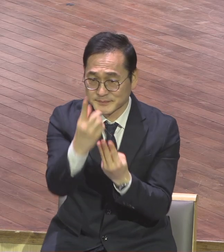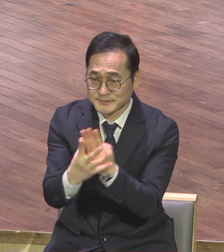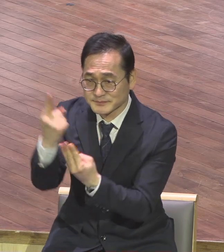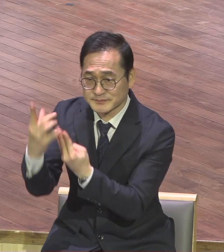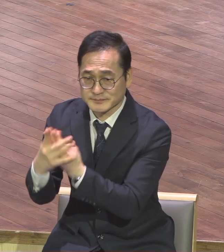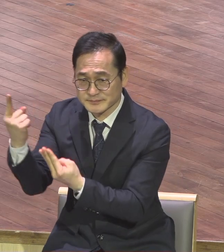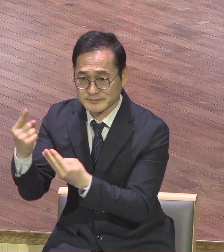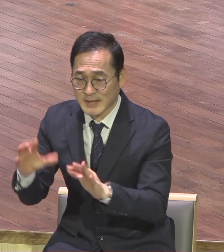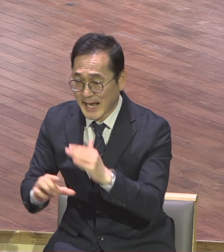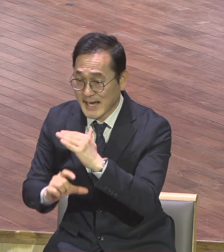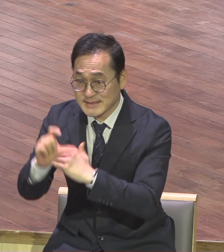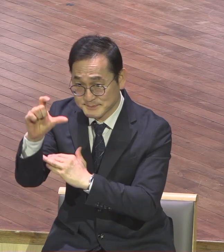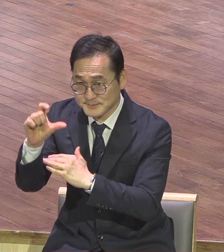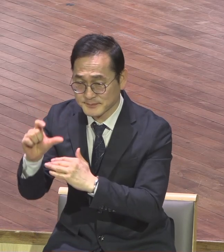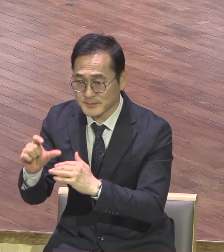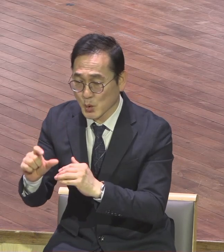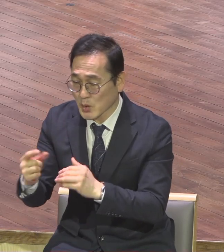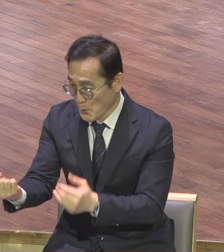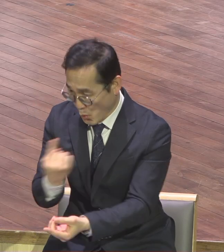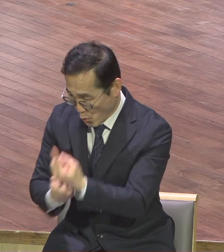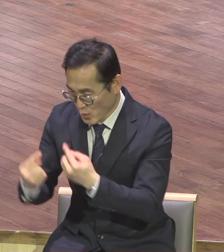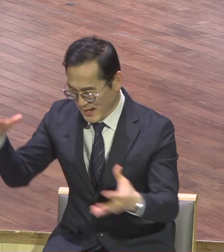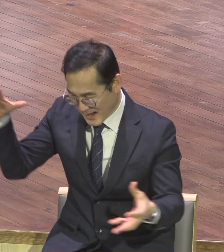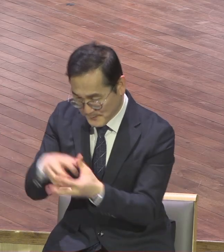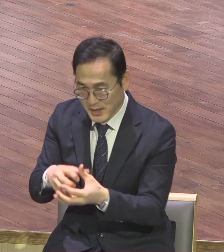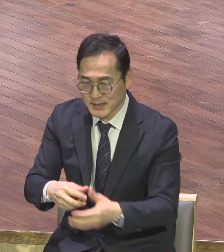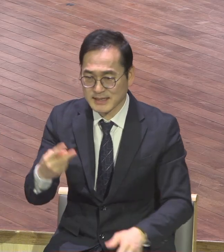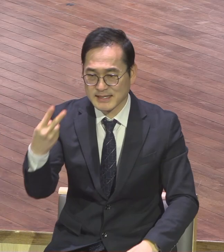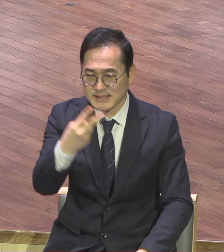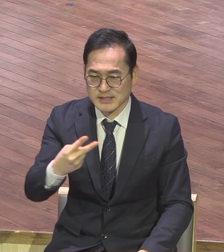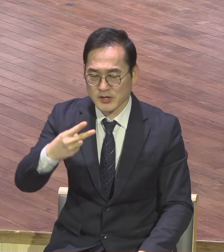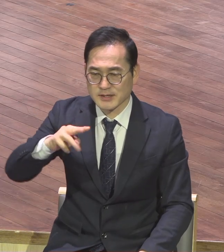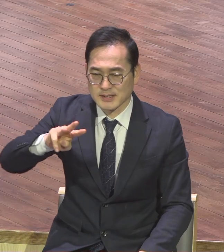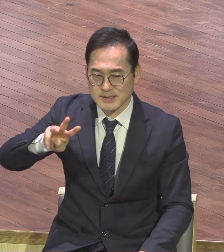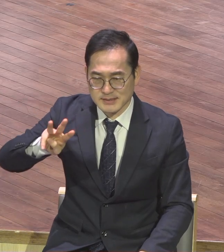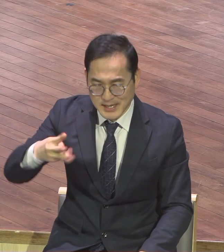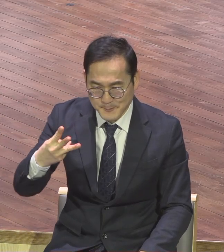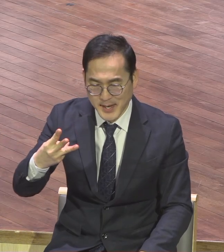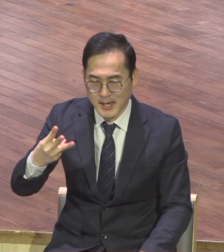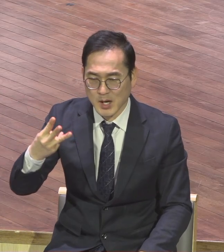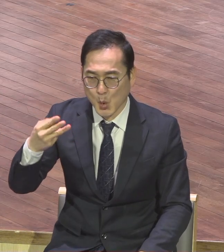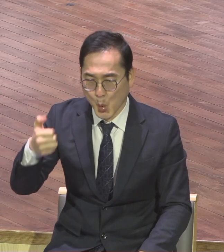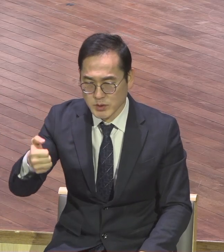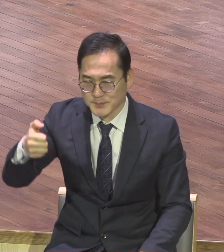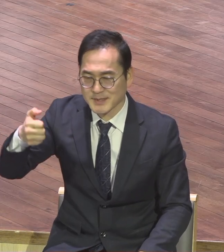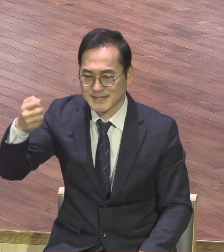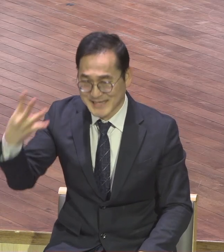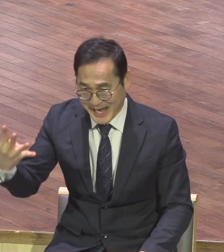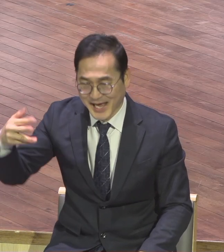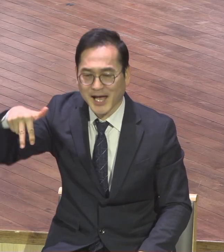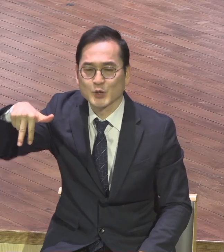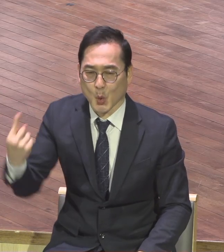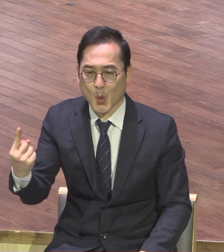복음이다 2300 54조